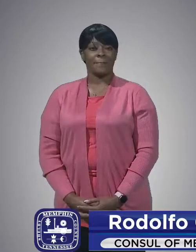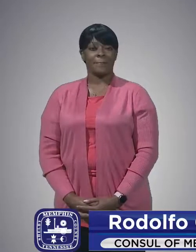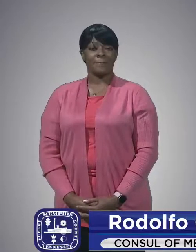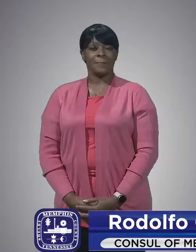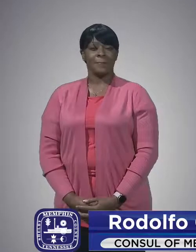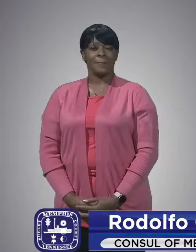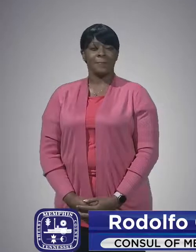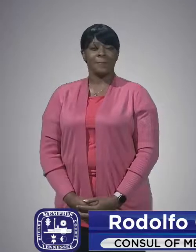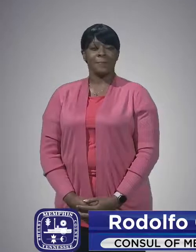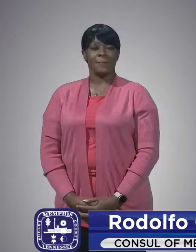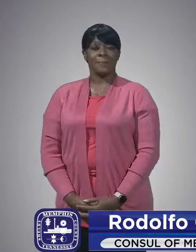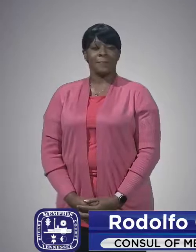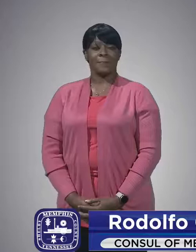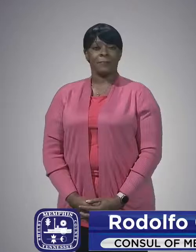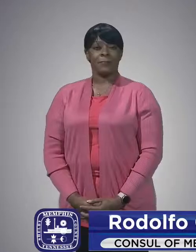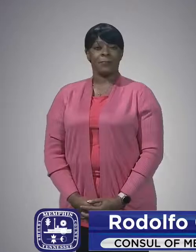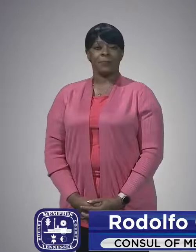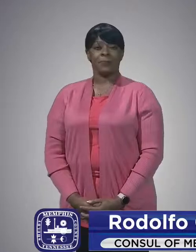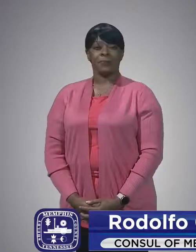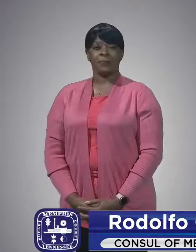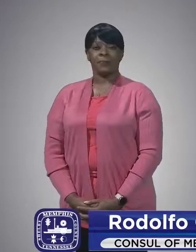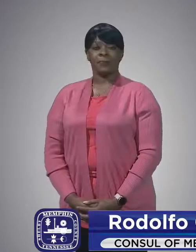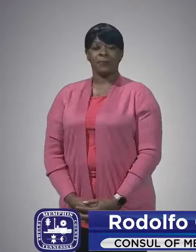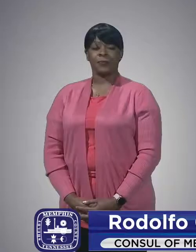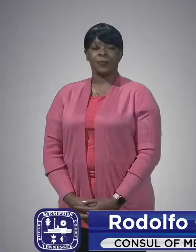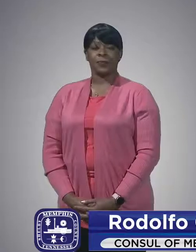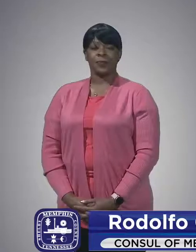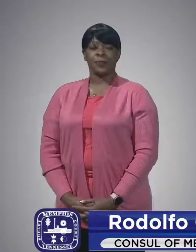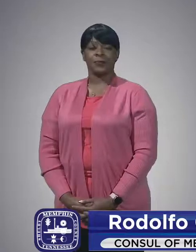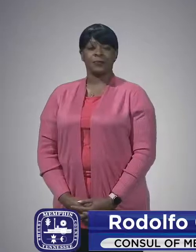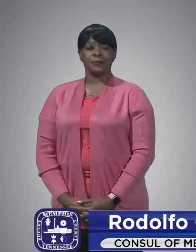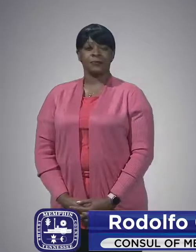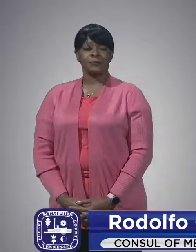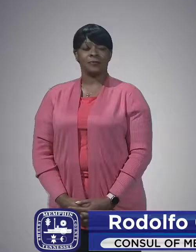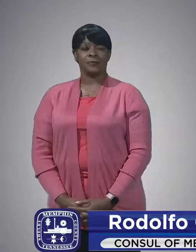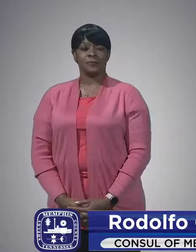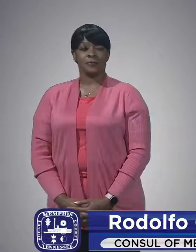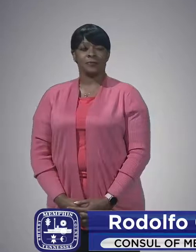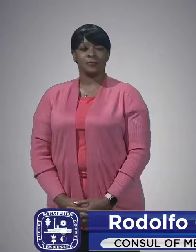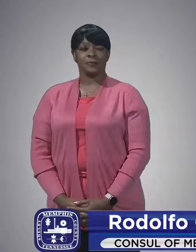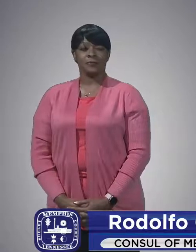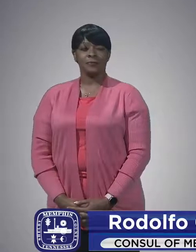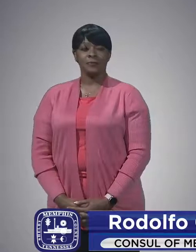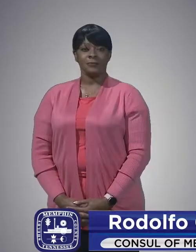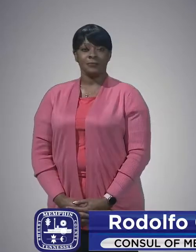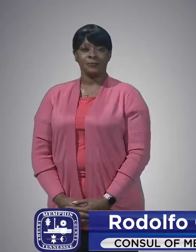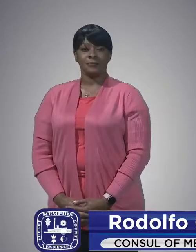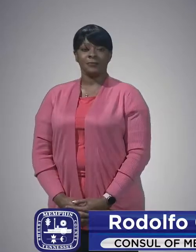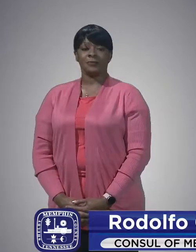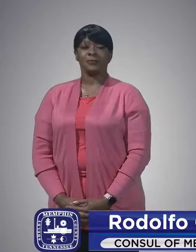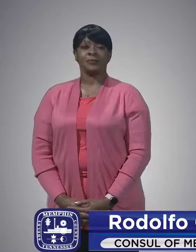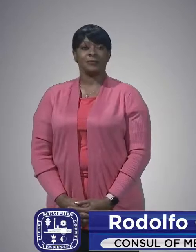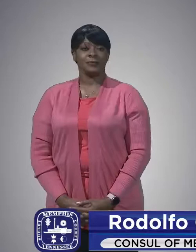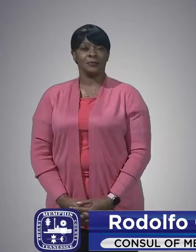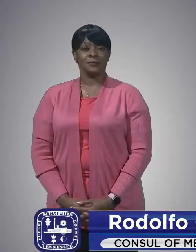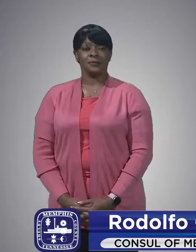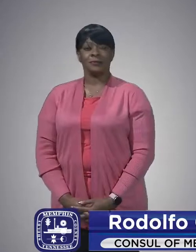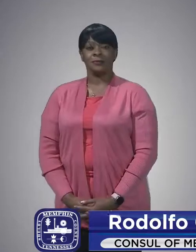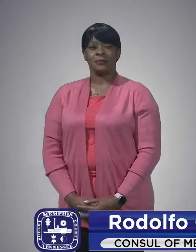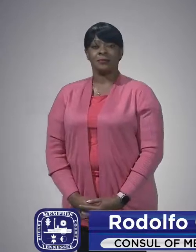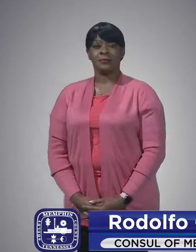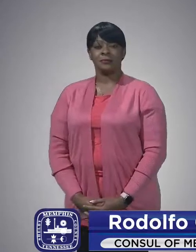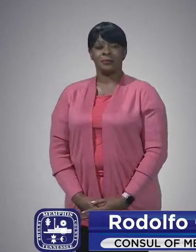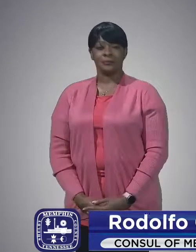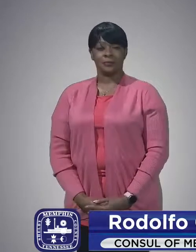antibacterial o toallas húmedas. Es importante que no acudan a lugares concurridos,